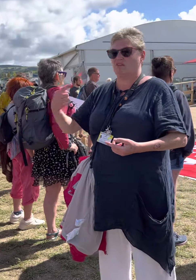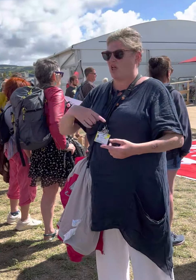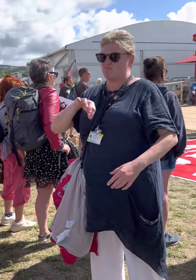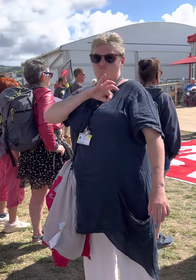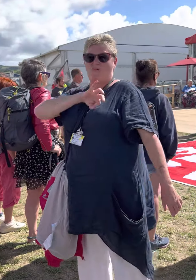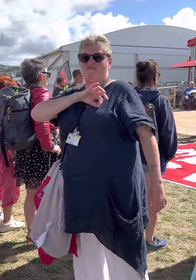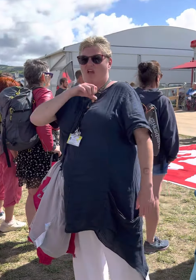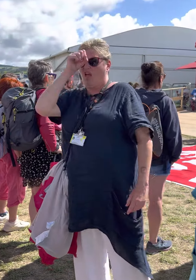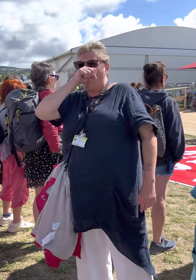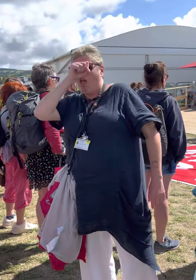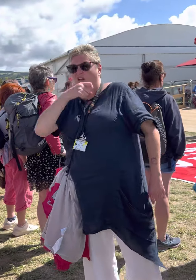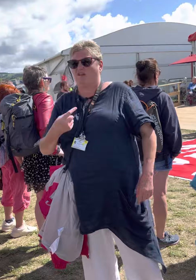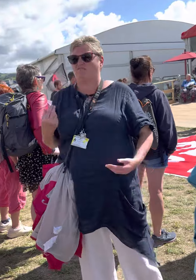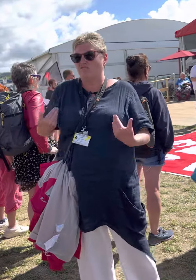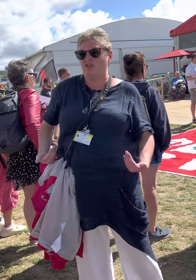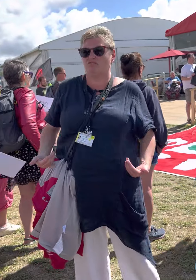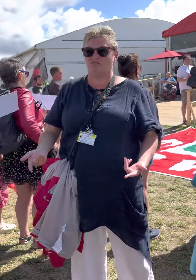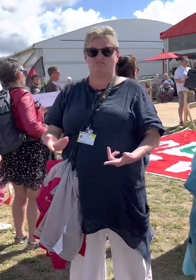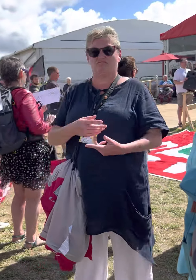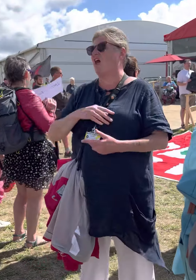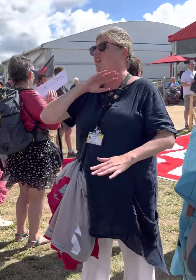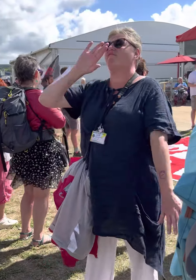i leiafrif. Digon.